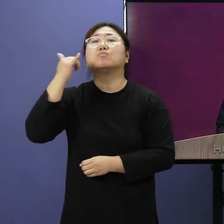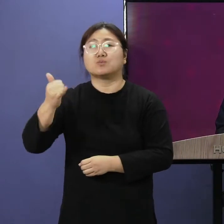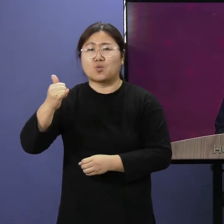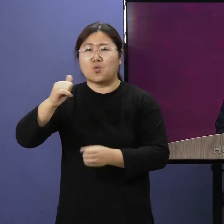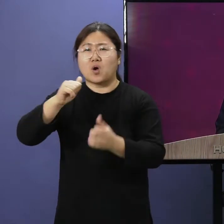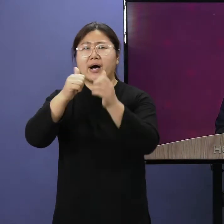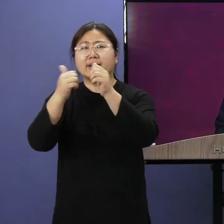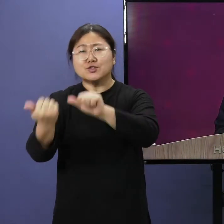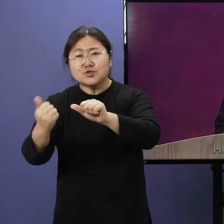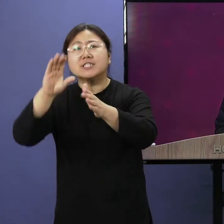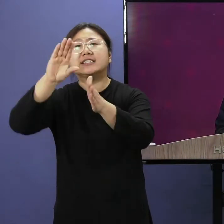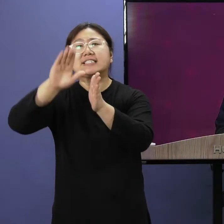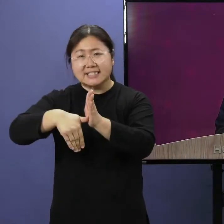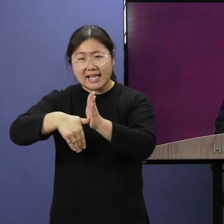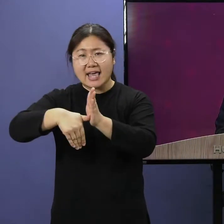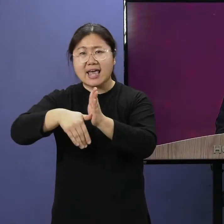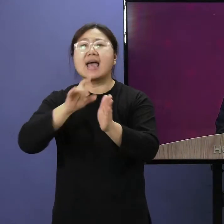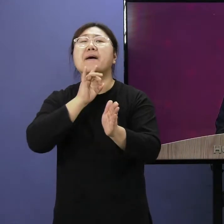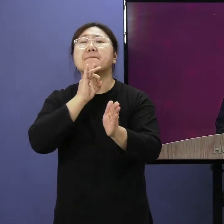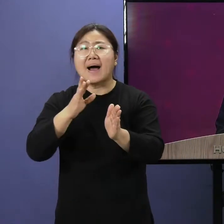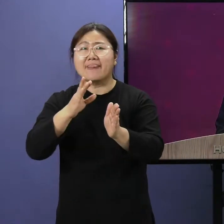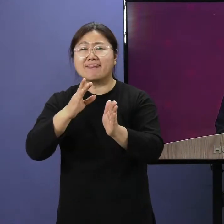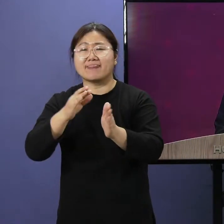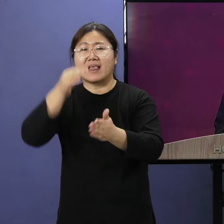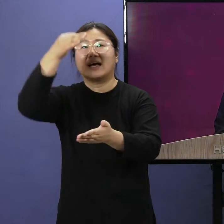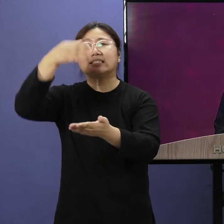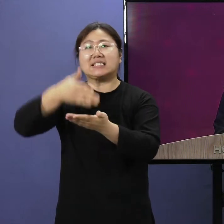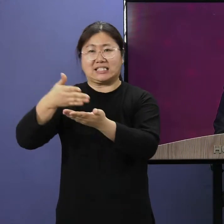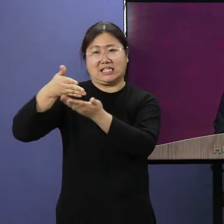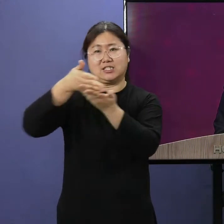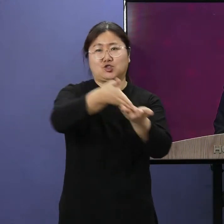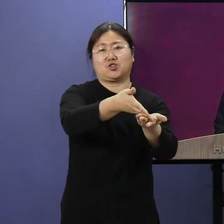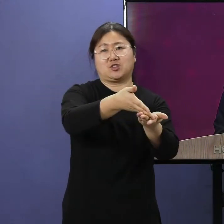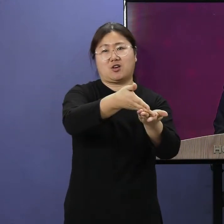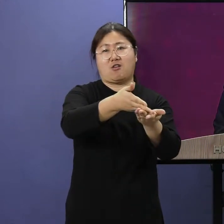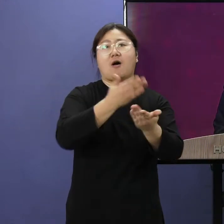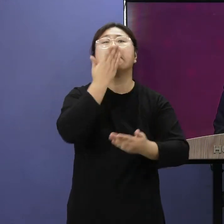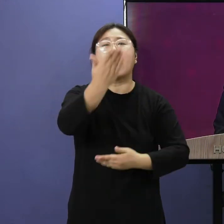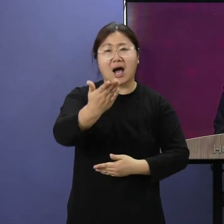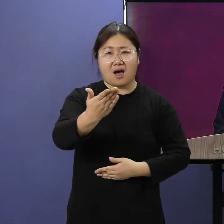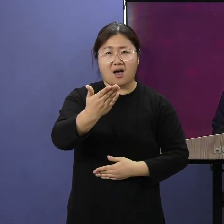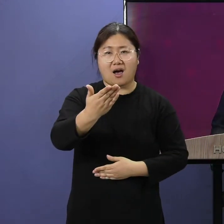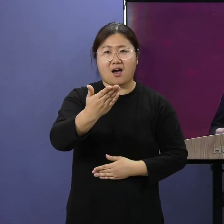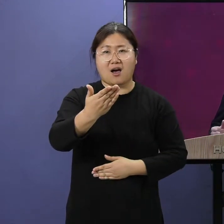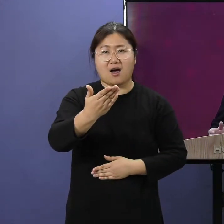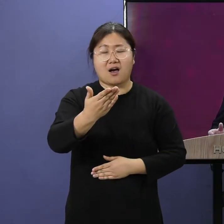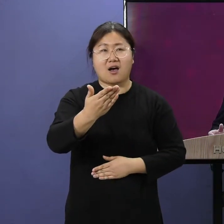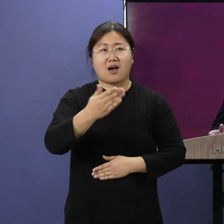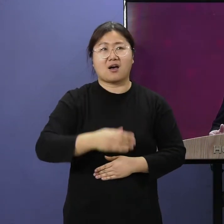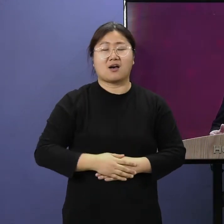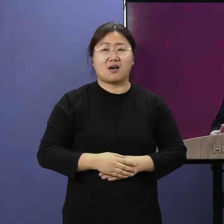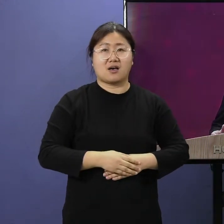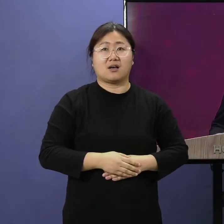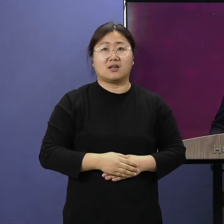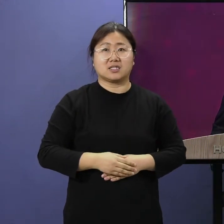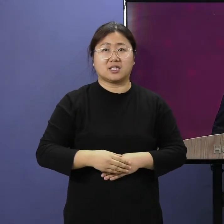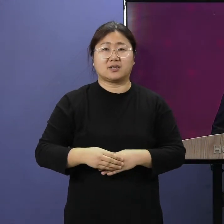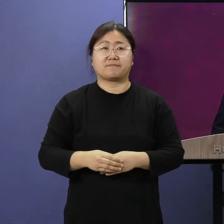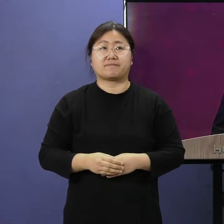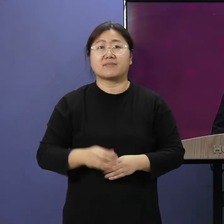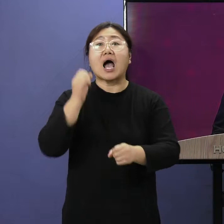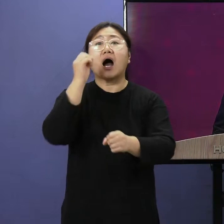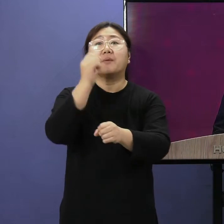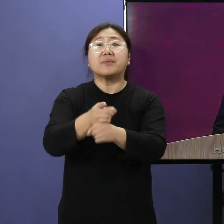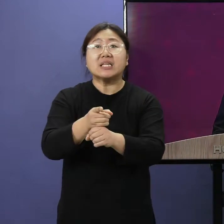가능합니다. 이런저런 이유로 재산을 미리 주어도 그 자녀는 부모가 살아있으면 재산을